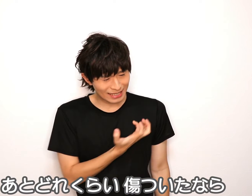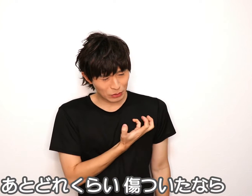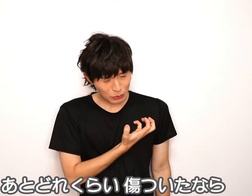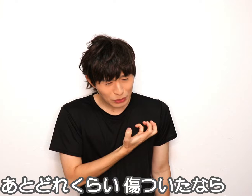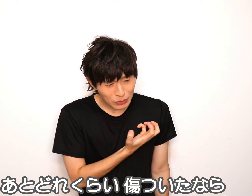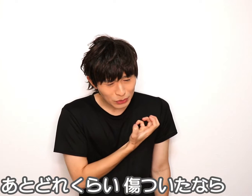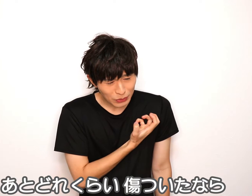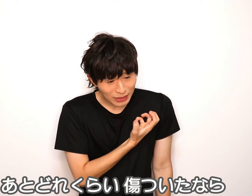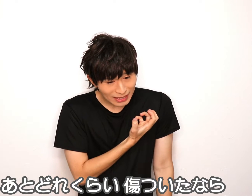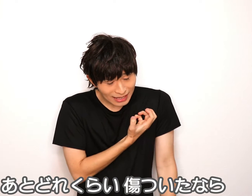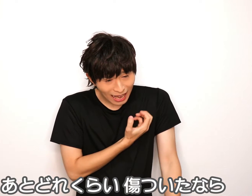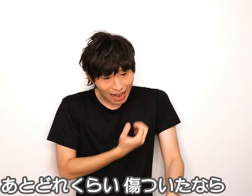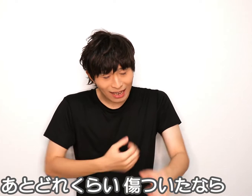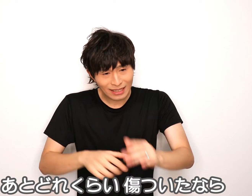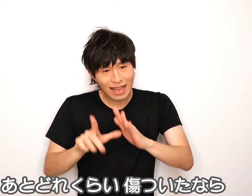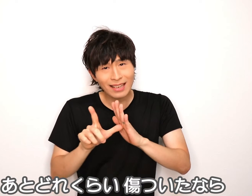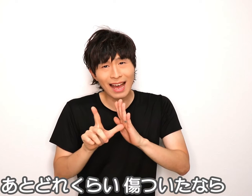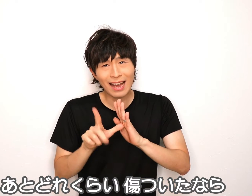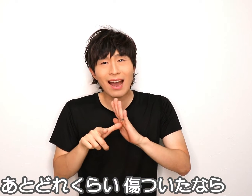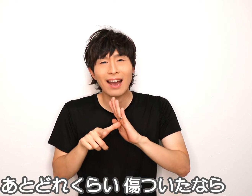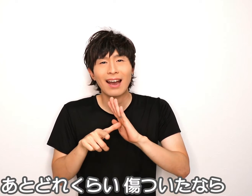傷ついたなら、